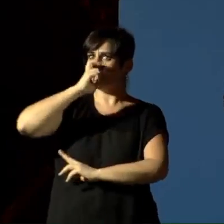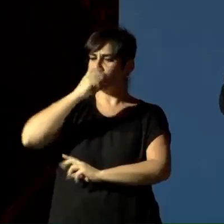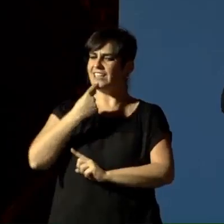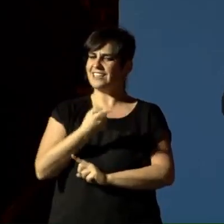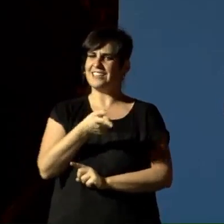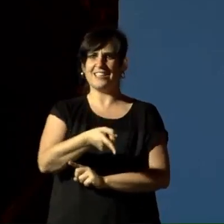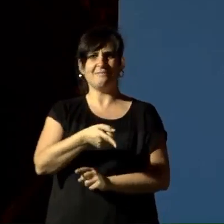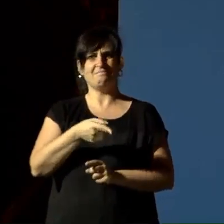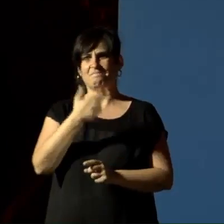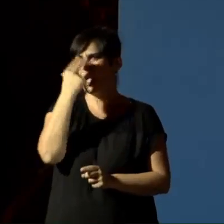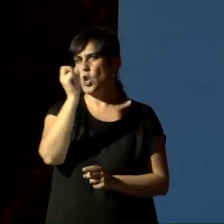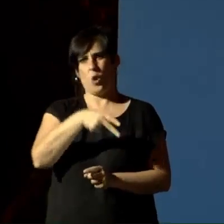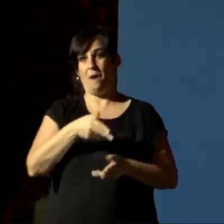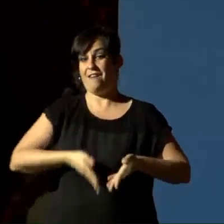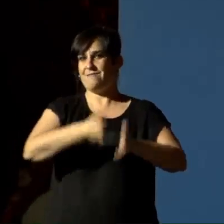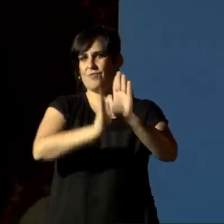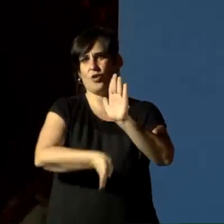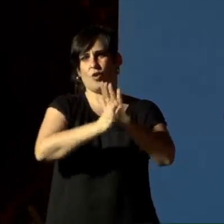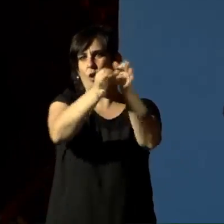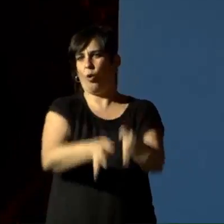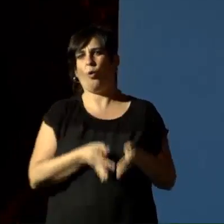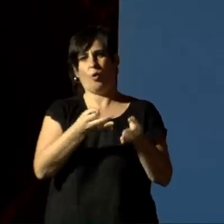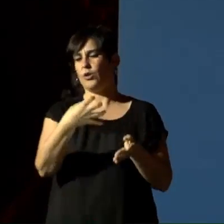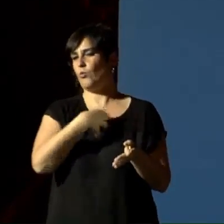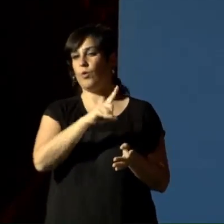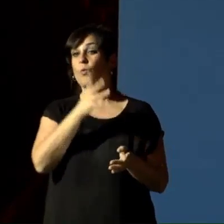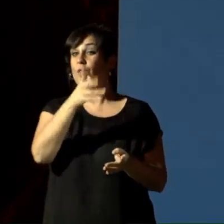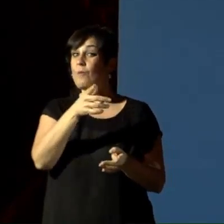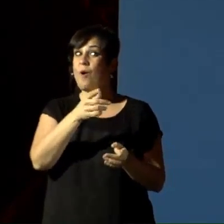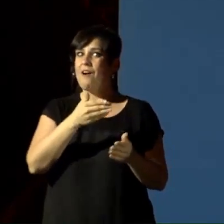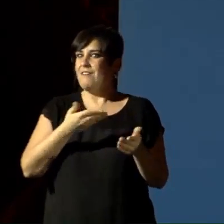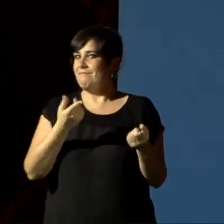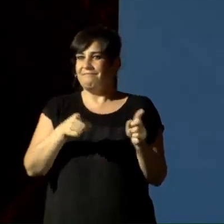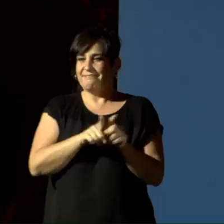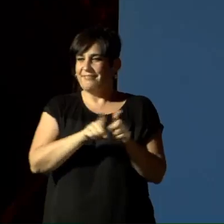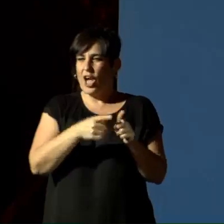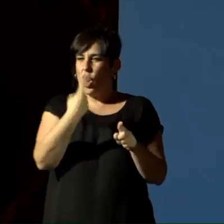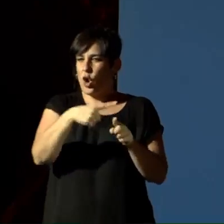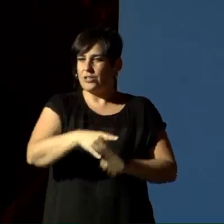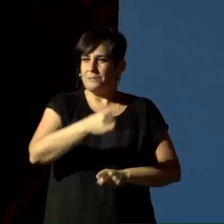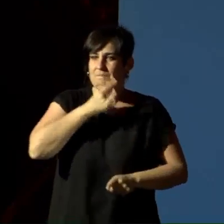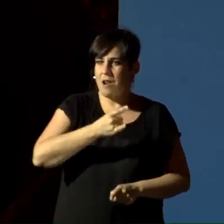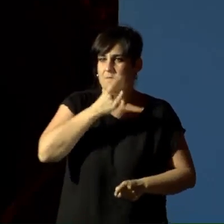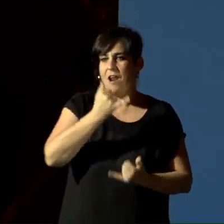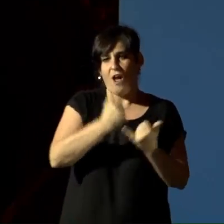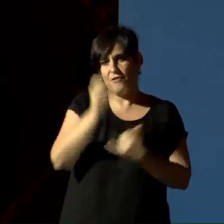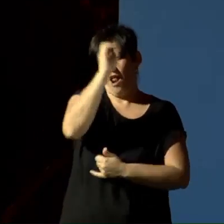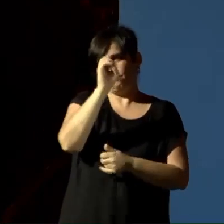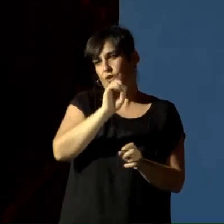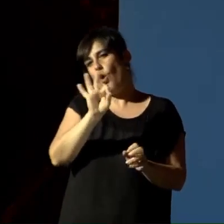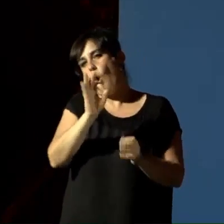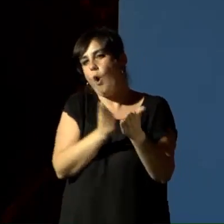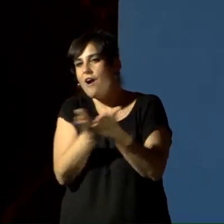este camiño non se pode seguir, as contradicións, as anomalías non dan máis de sí, necesitamos outro paradigma.